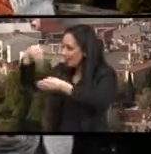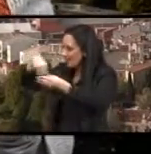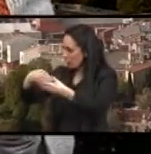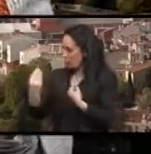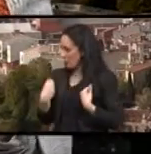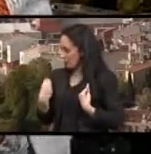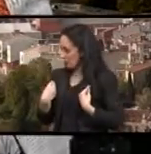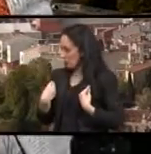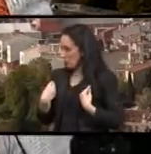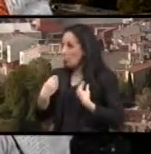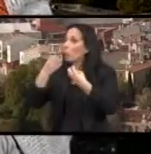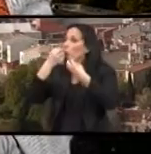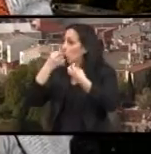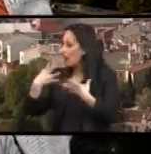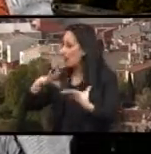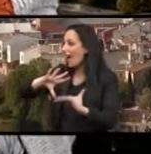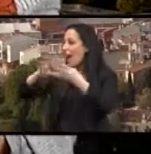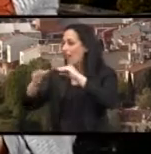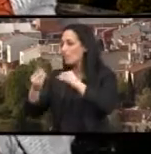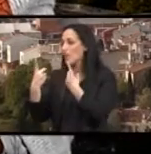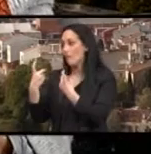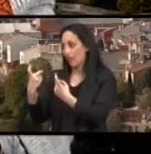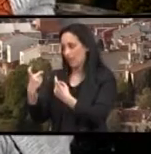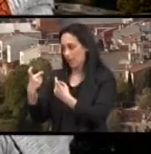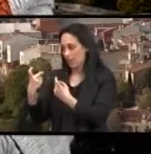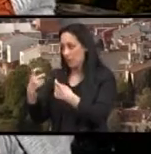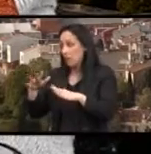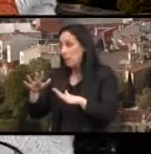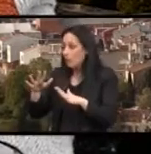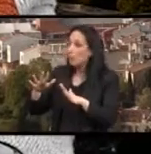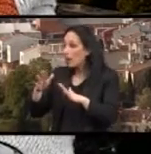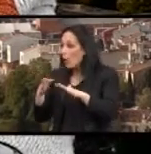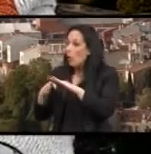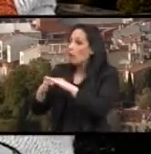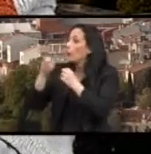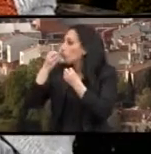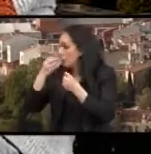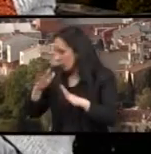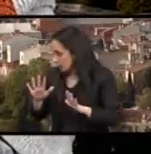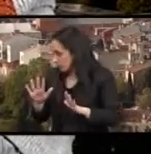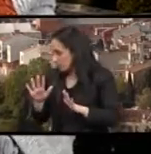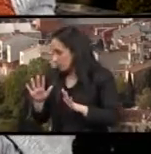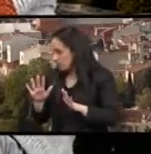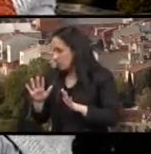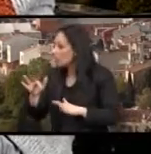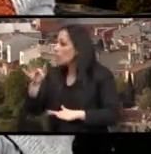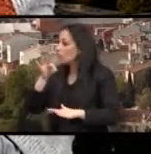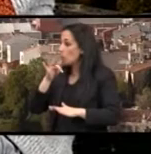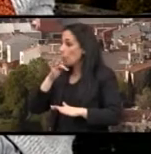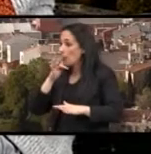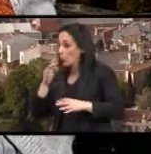està bé, no està adaptat, però bueno... És practicable. Exacte. De moment em defenso,